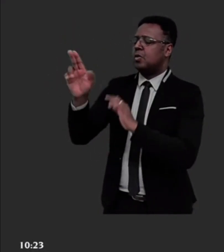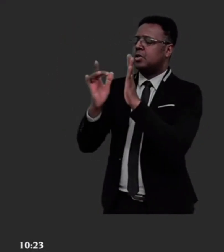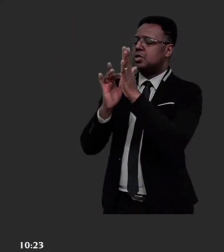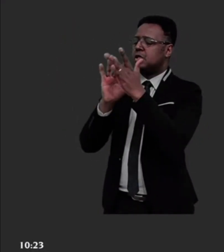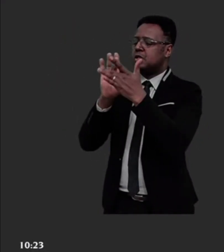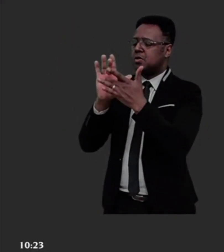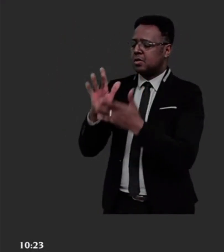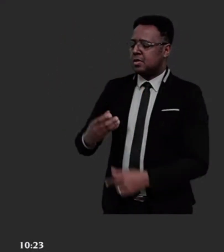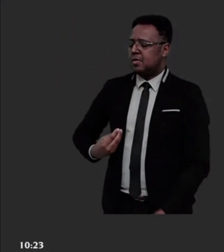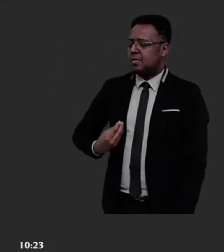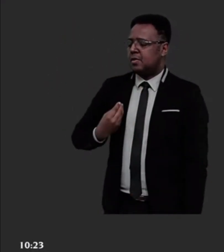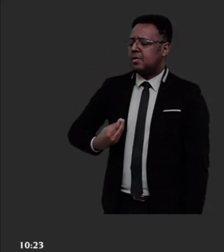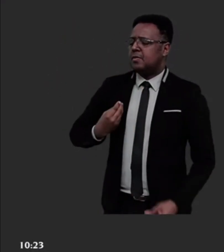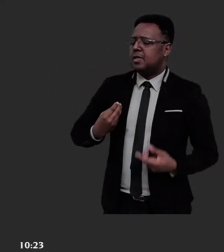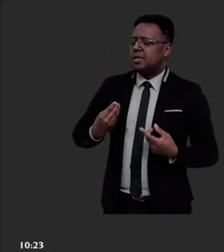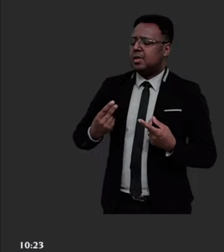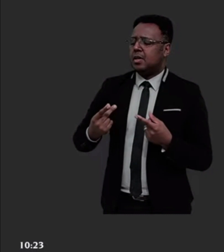bendito e eterno.